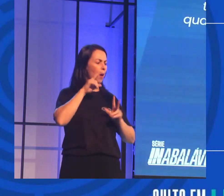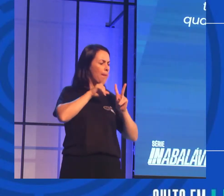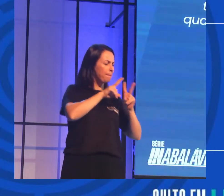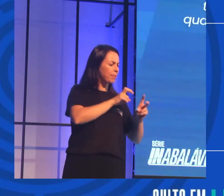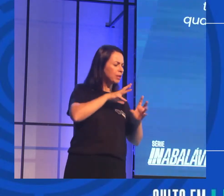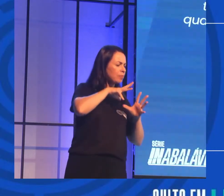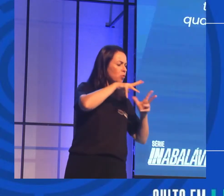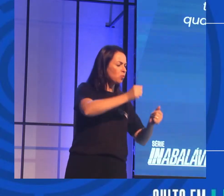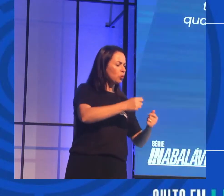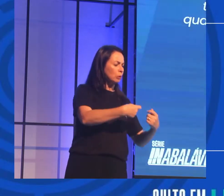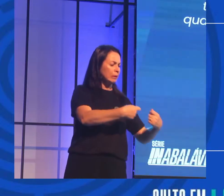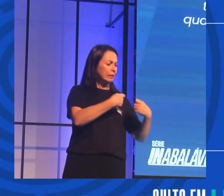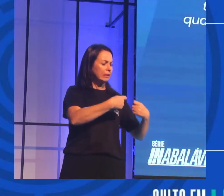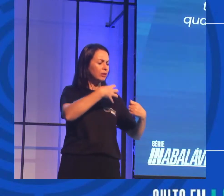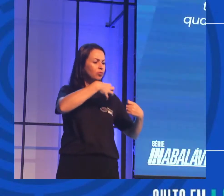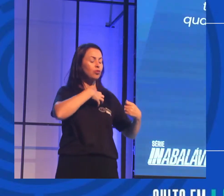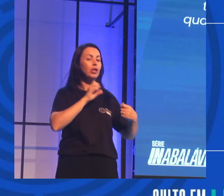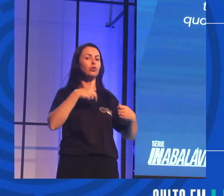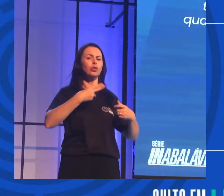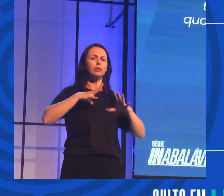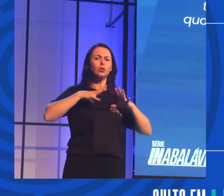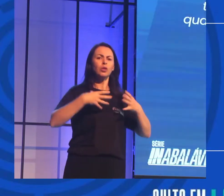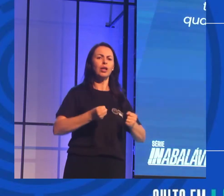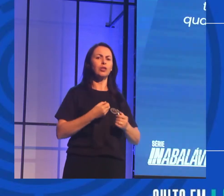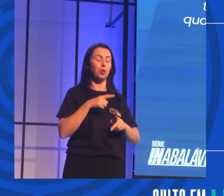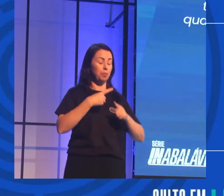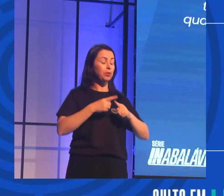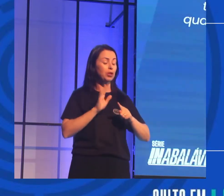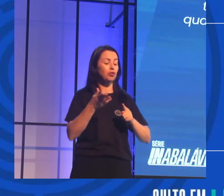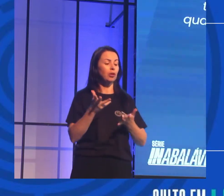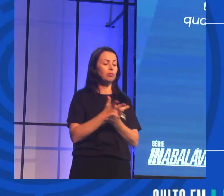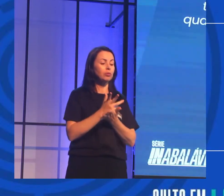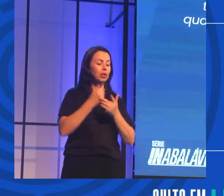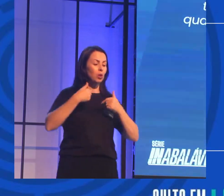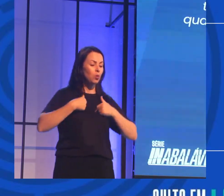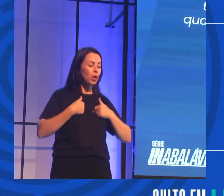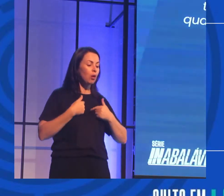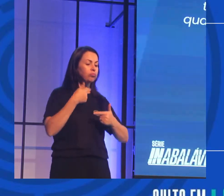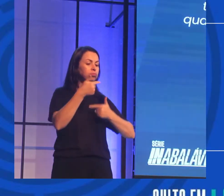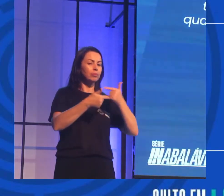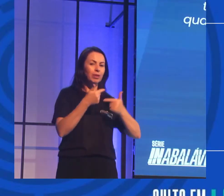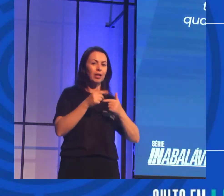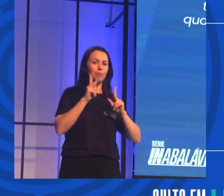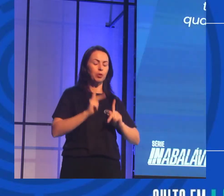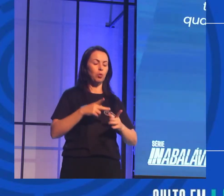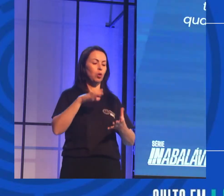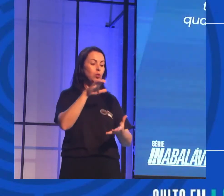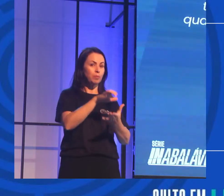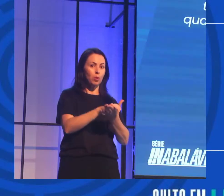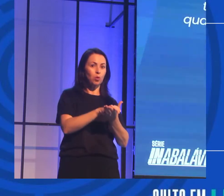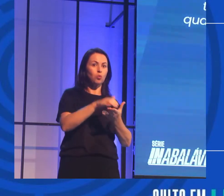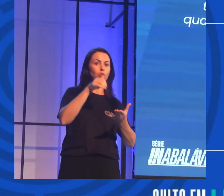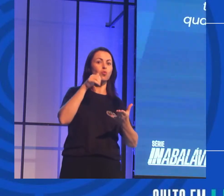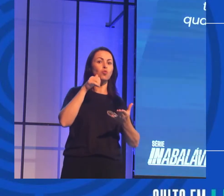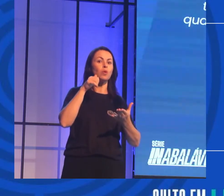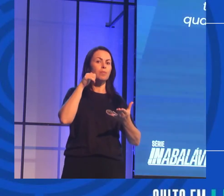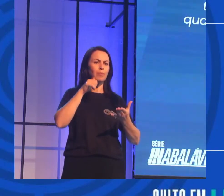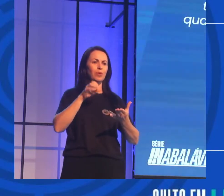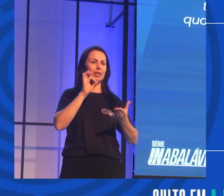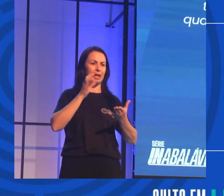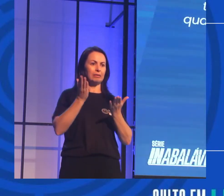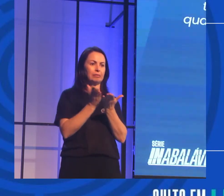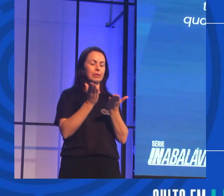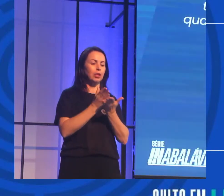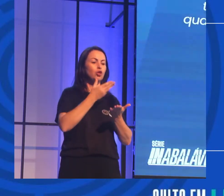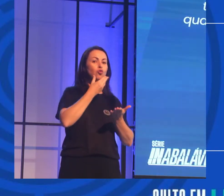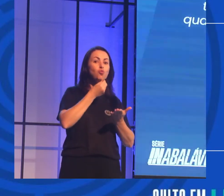dor, a sua coragem sobre a oposição. Já lidei com pessoas que o marido não era cristão e ela era, e o marido é mais